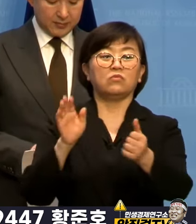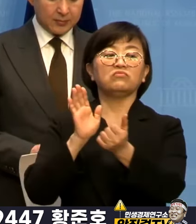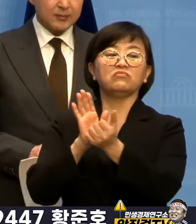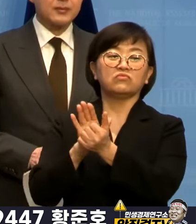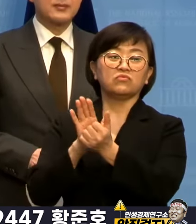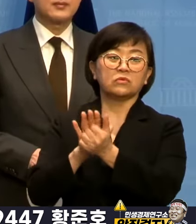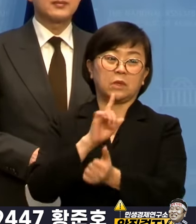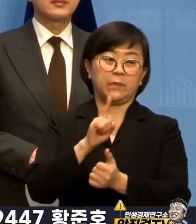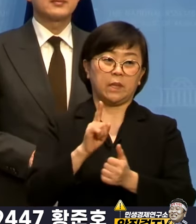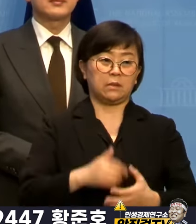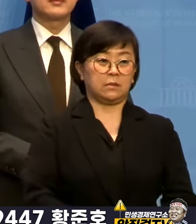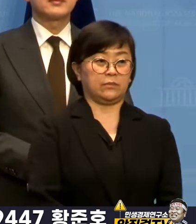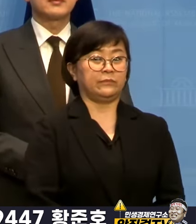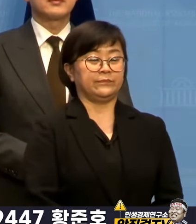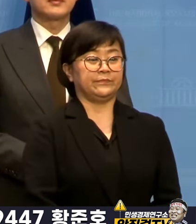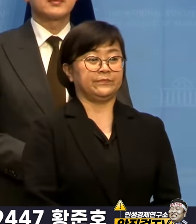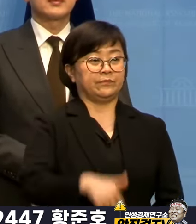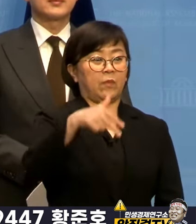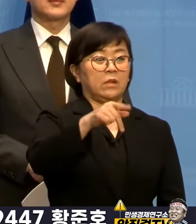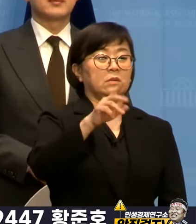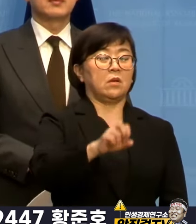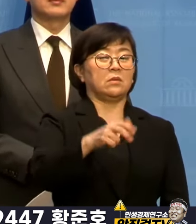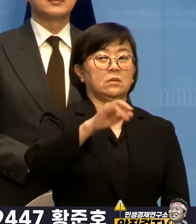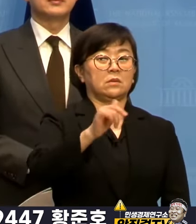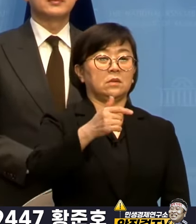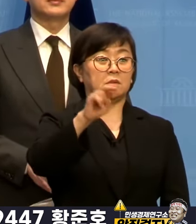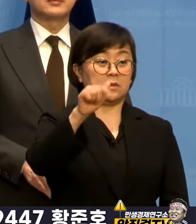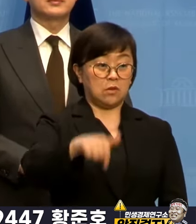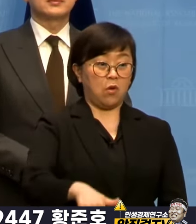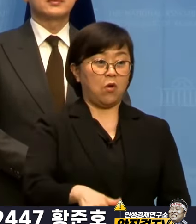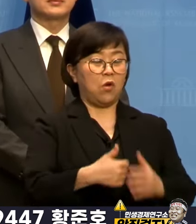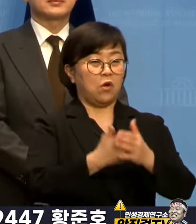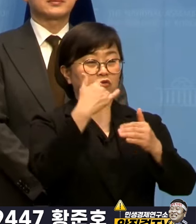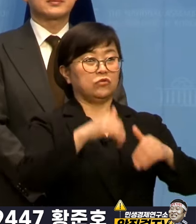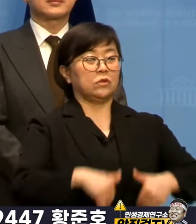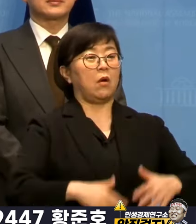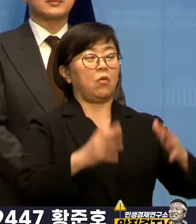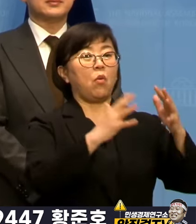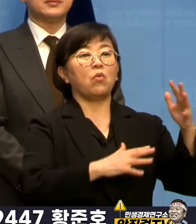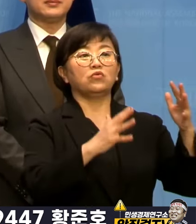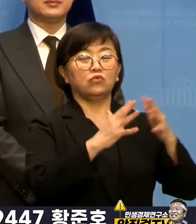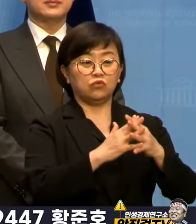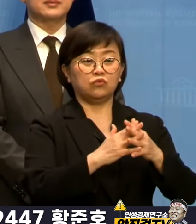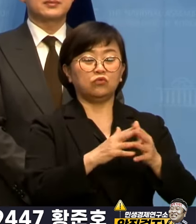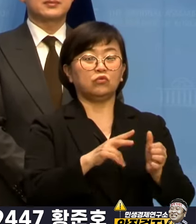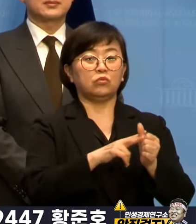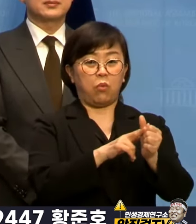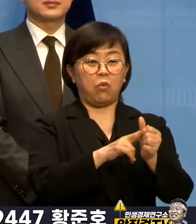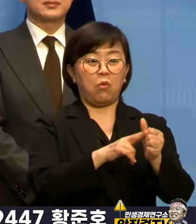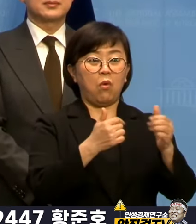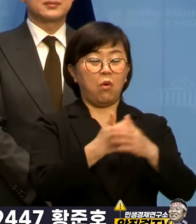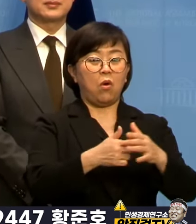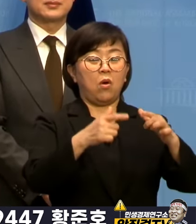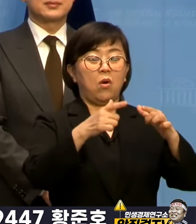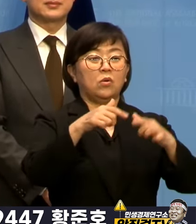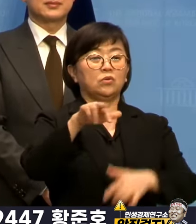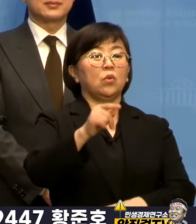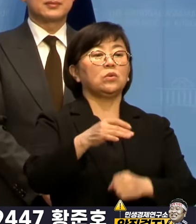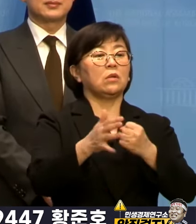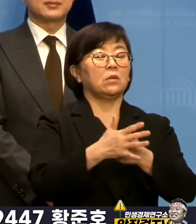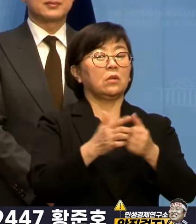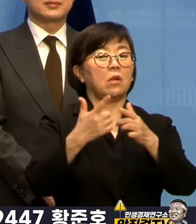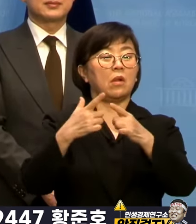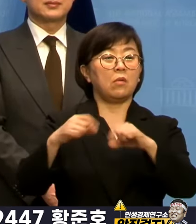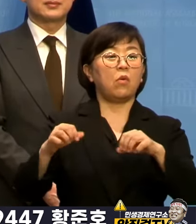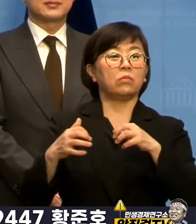듯한 표현도 있습니다. 정진석 후보, 충남 공주 부여체장 후보, 조선은 안에서 쓰는 문제는 아니겠다. 일본은